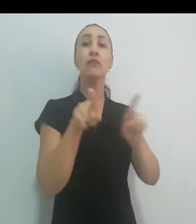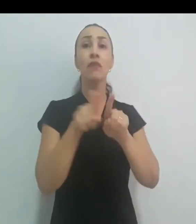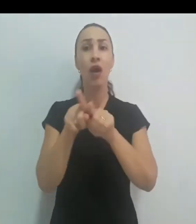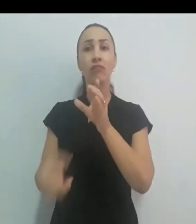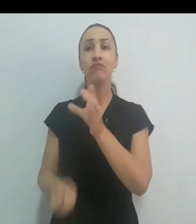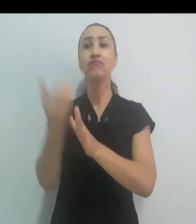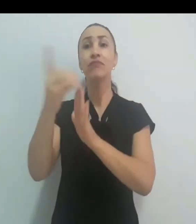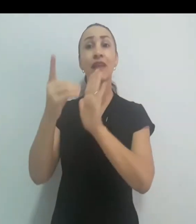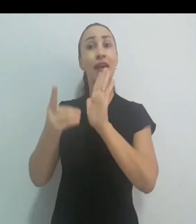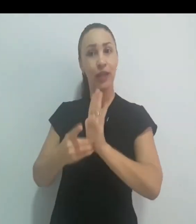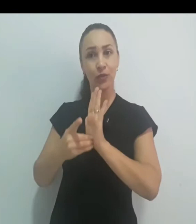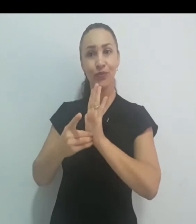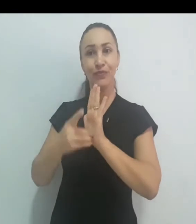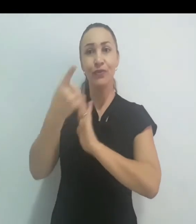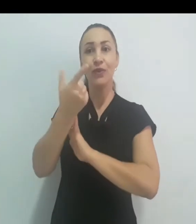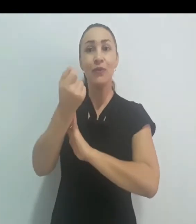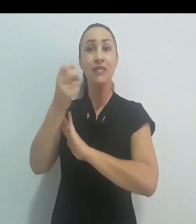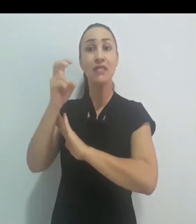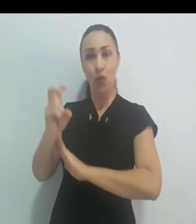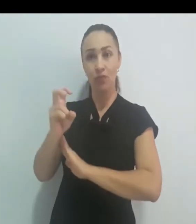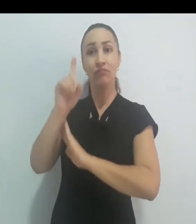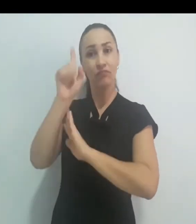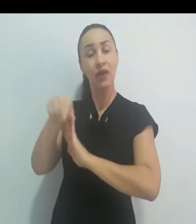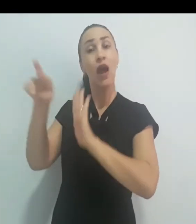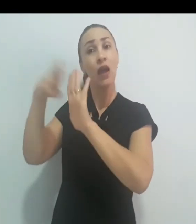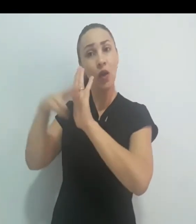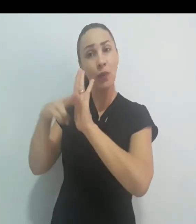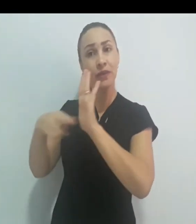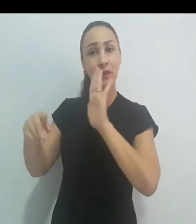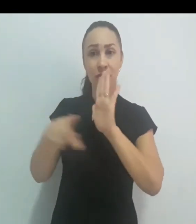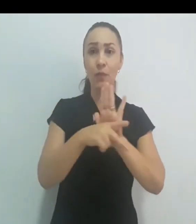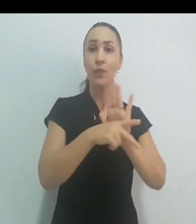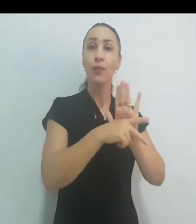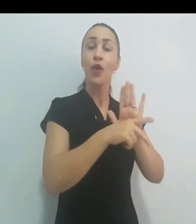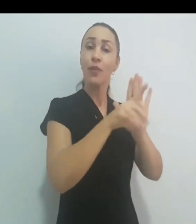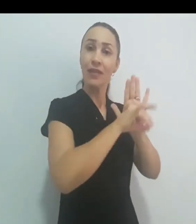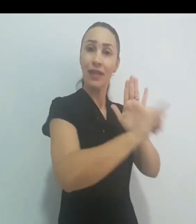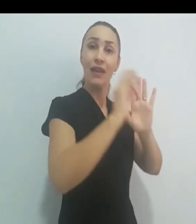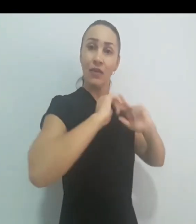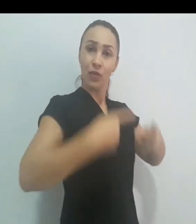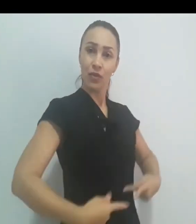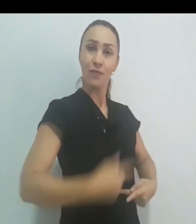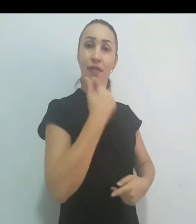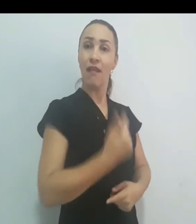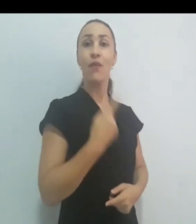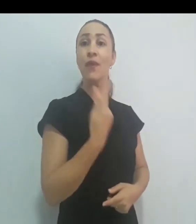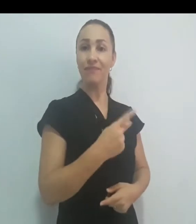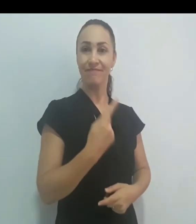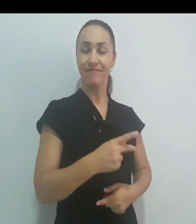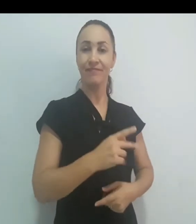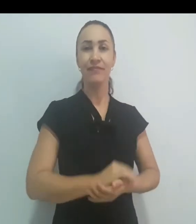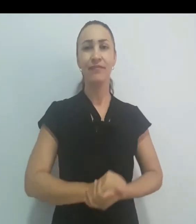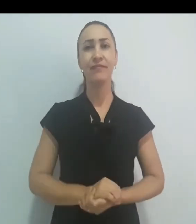decreto, né, só em 2005, que regulamentou essa lei do reconhecimento da língua,